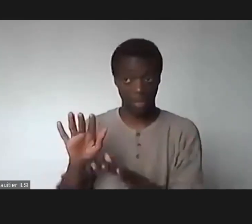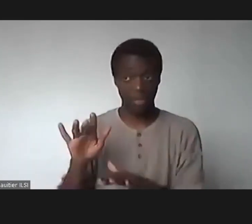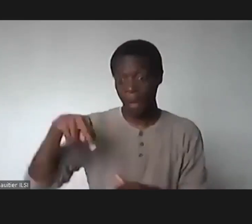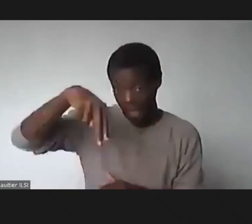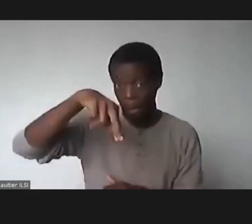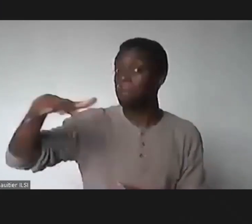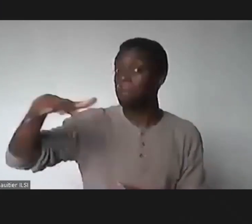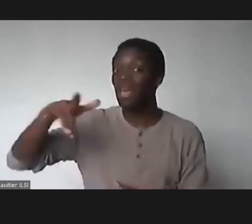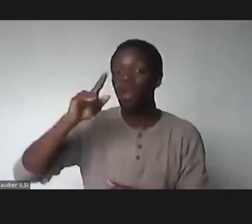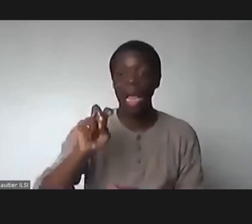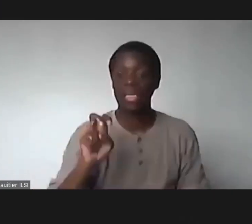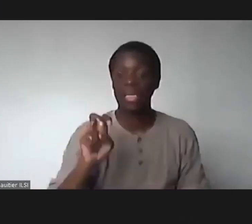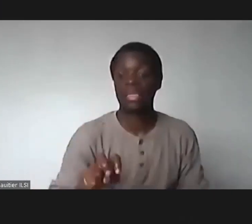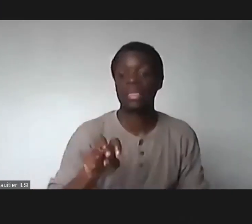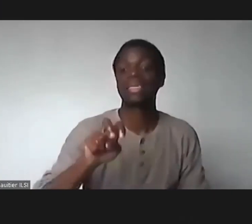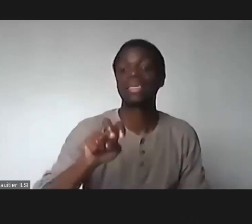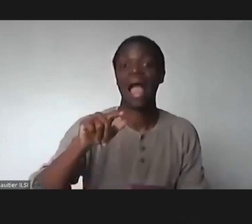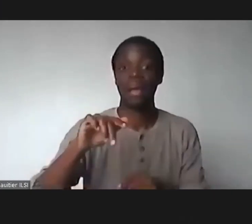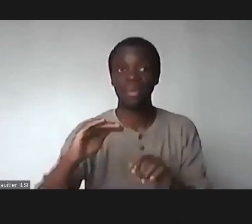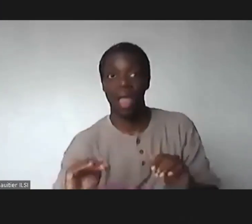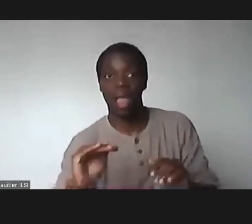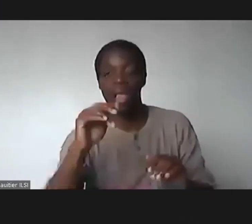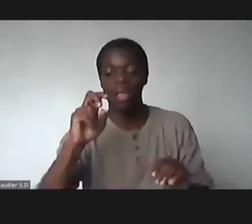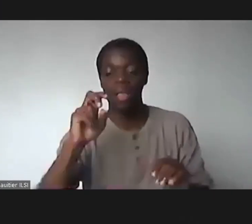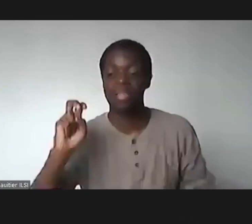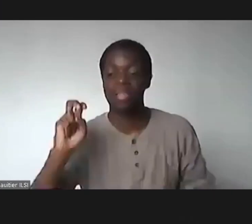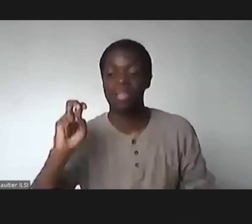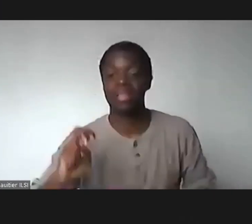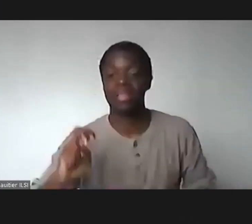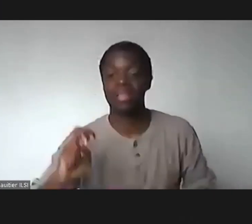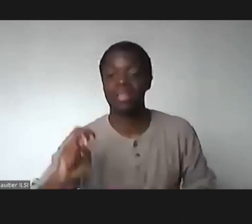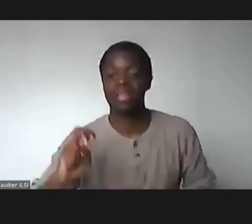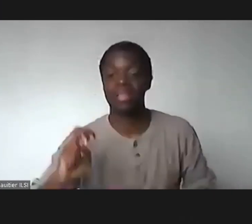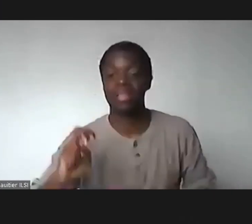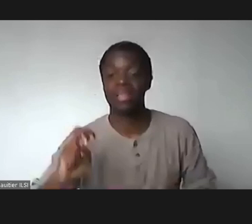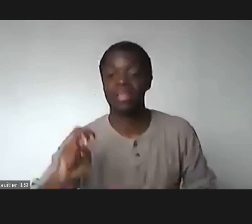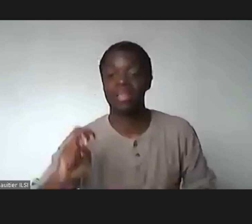también Eric. Entonces, ahí,